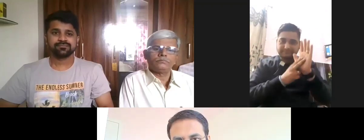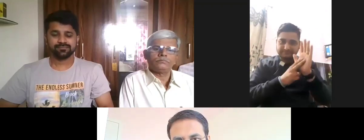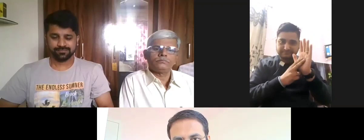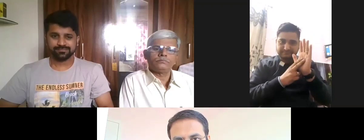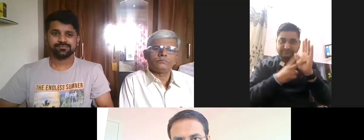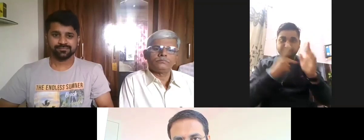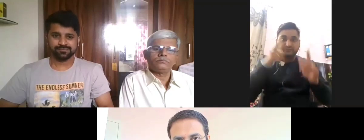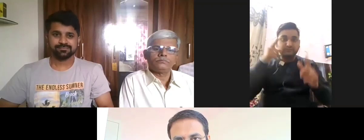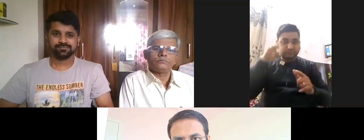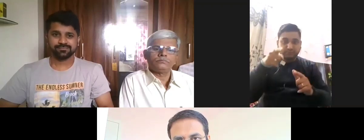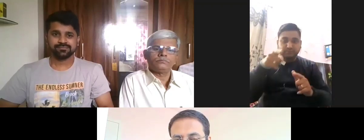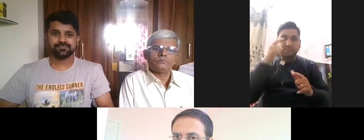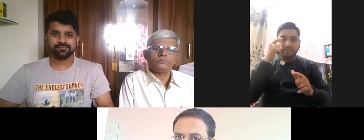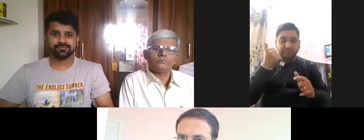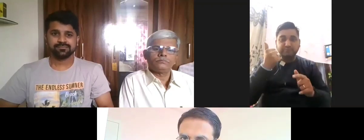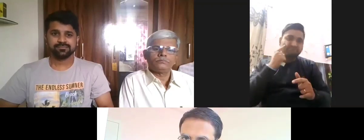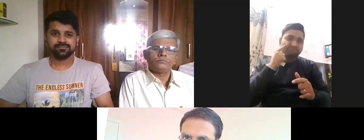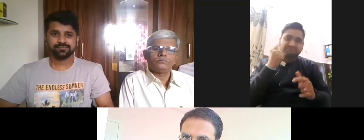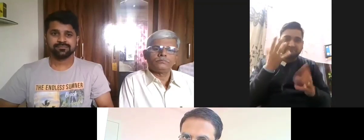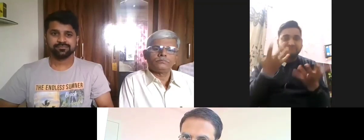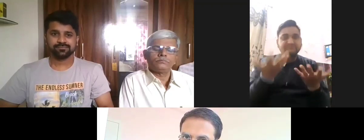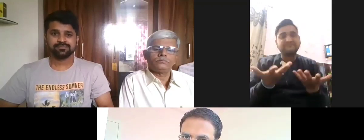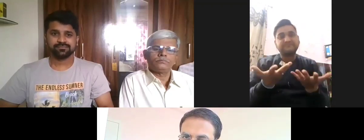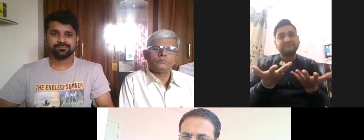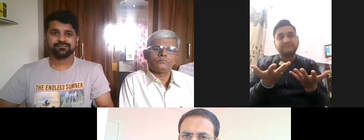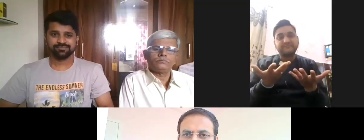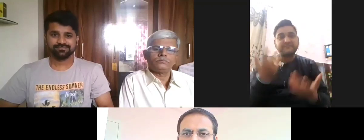speak since birth.